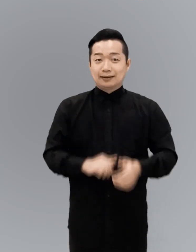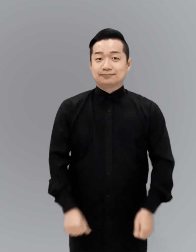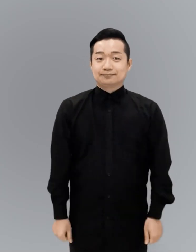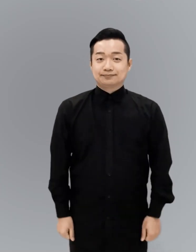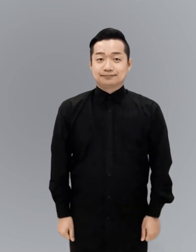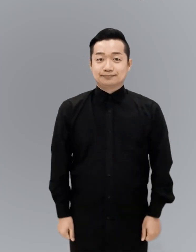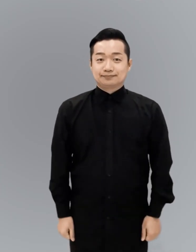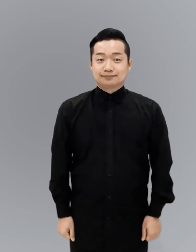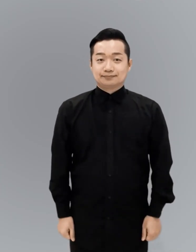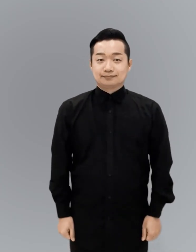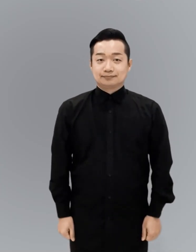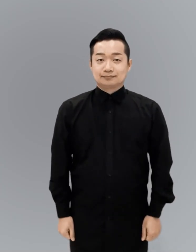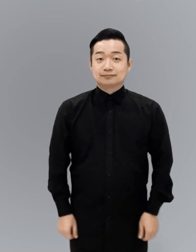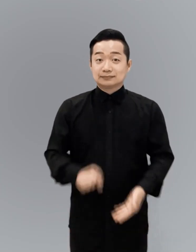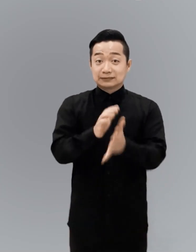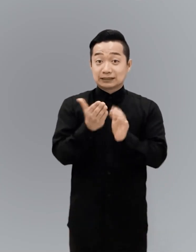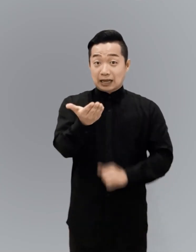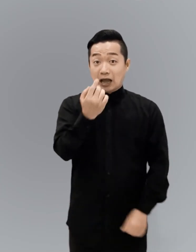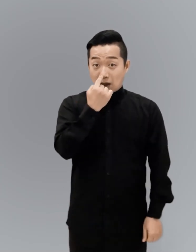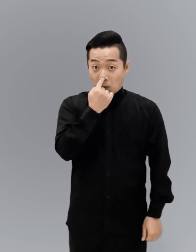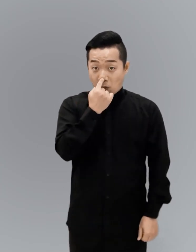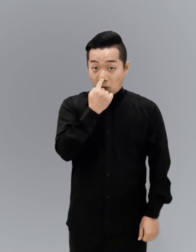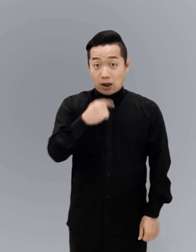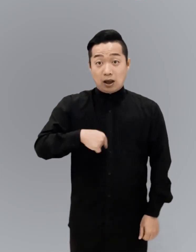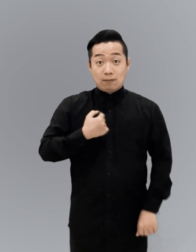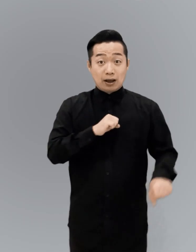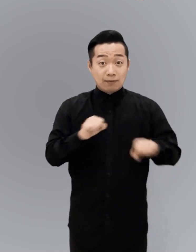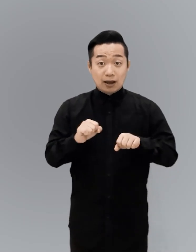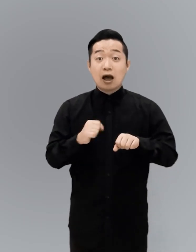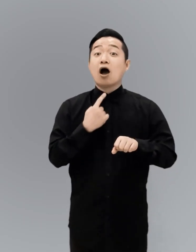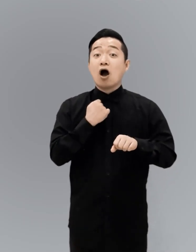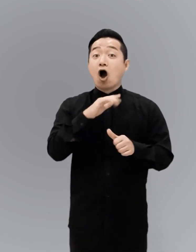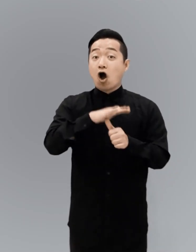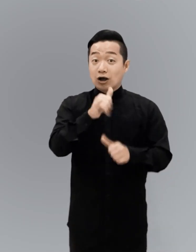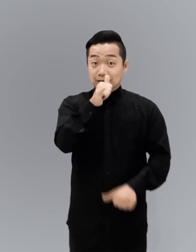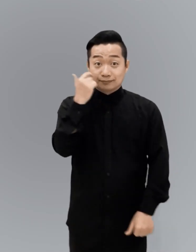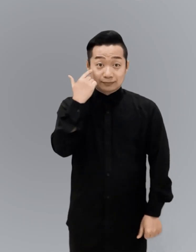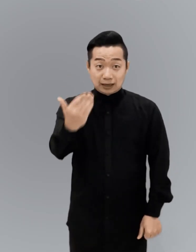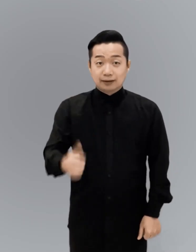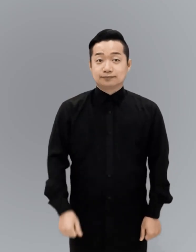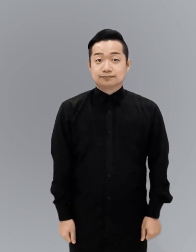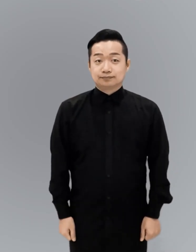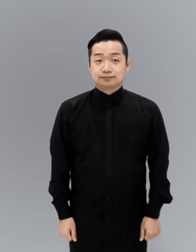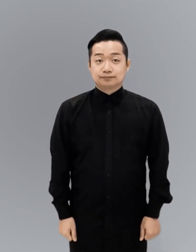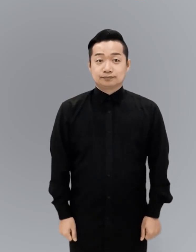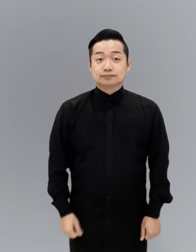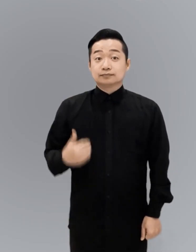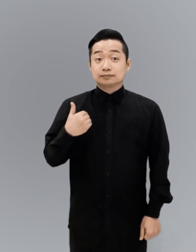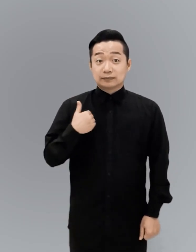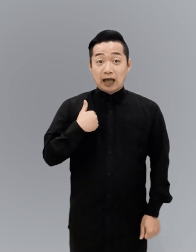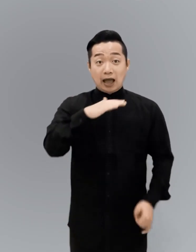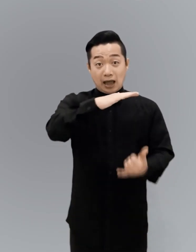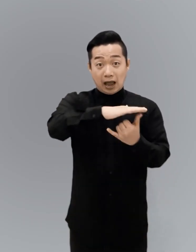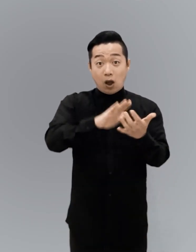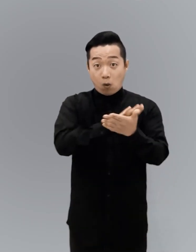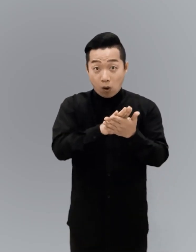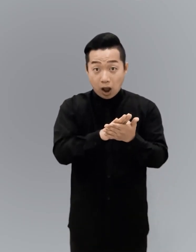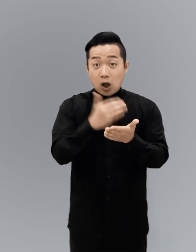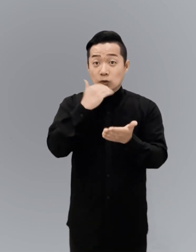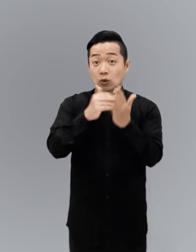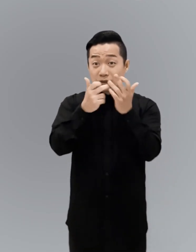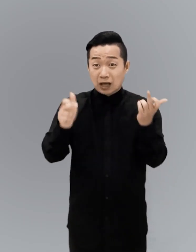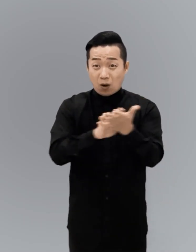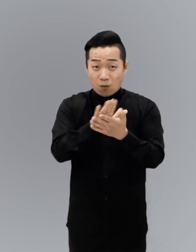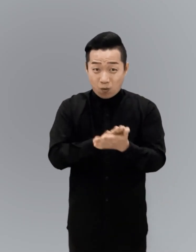것 같았었어요. 작가님은 스스로 하는 어린이였나요? 아이들이랑 놀다 보면은 그